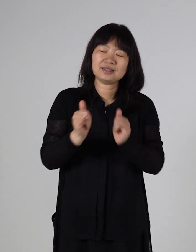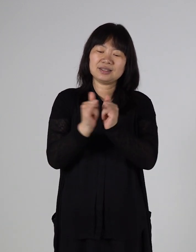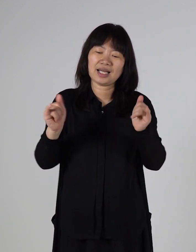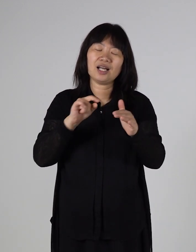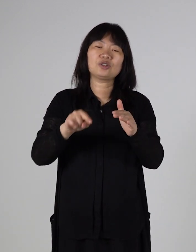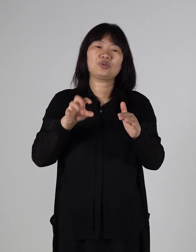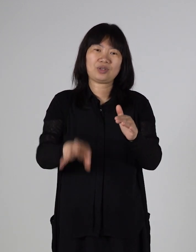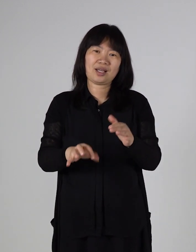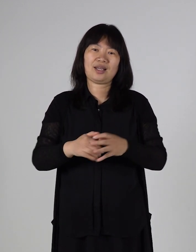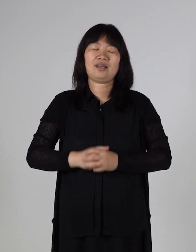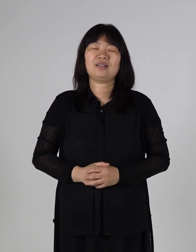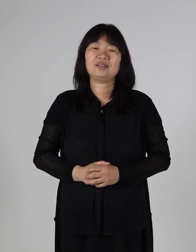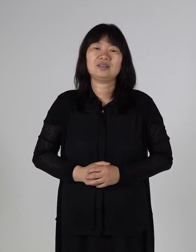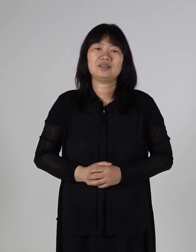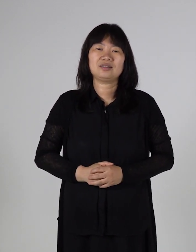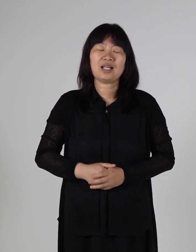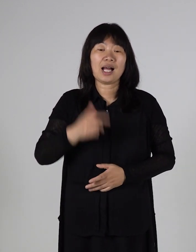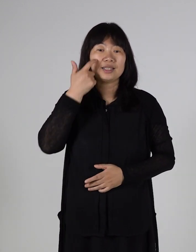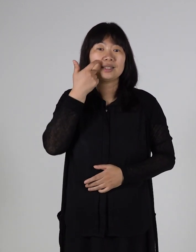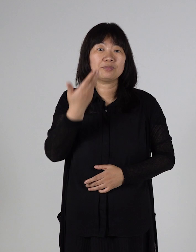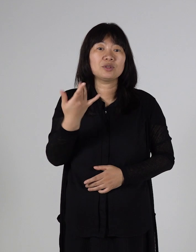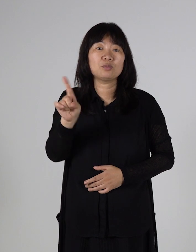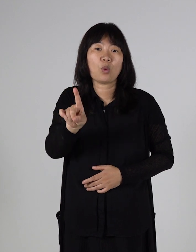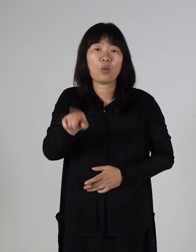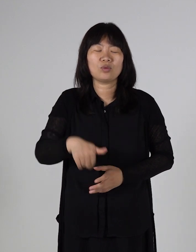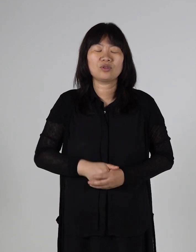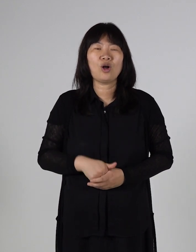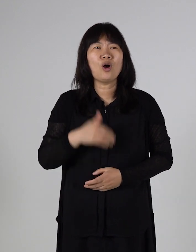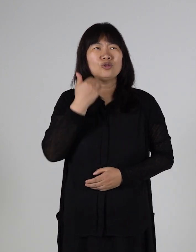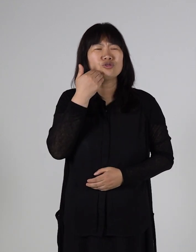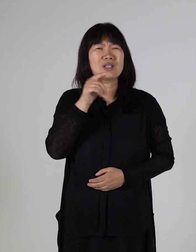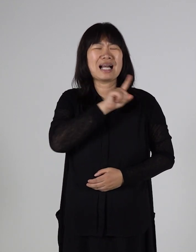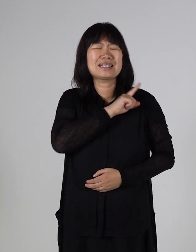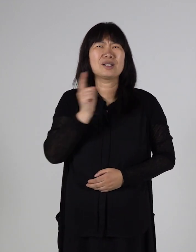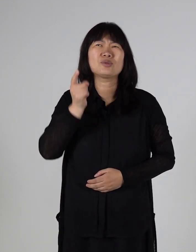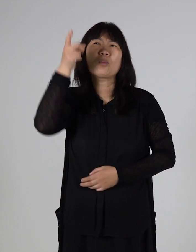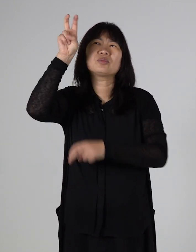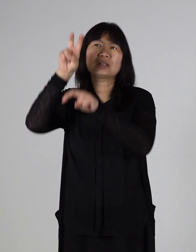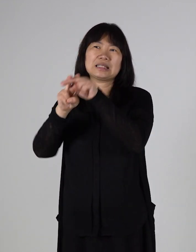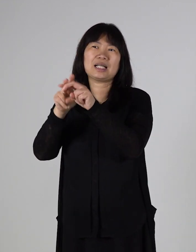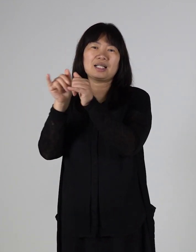질문이 뭘로 시작이 됐죠? 누가 큰 자입니까?